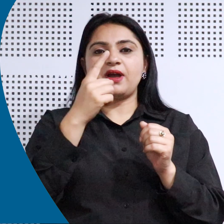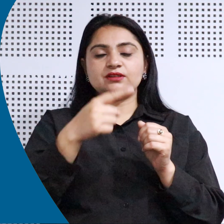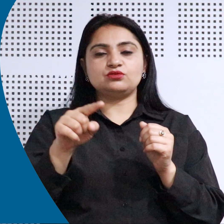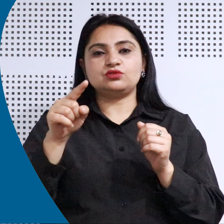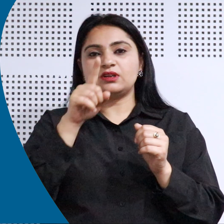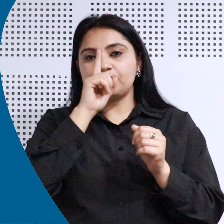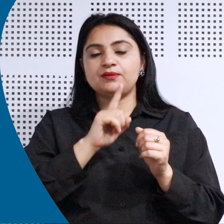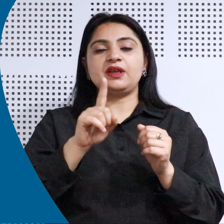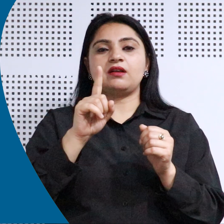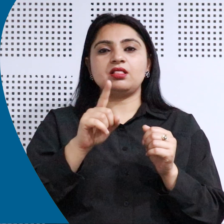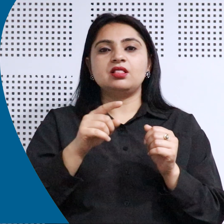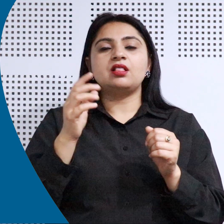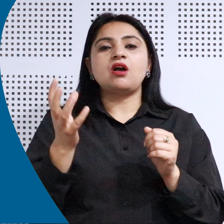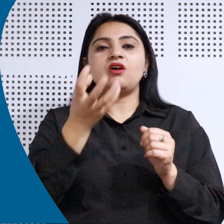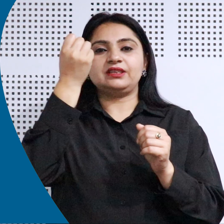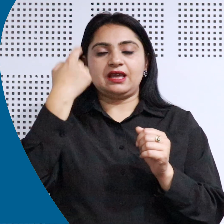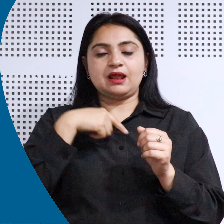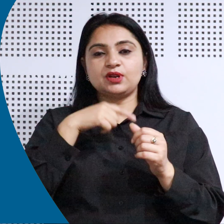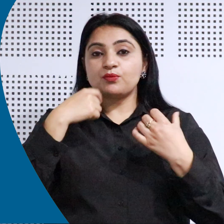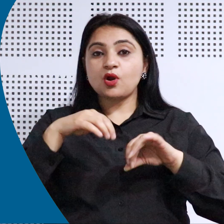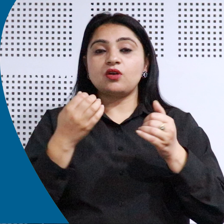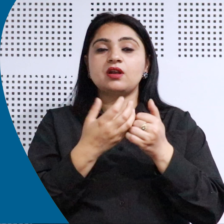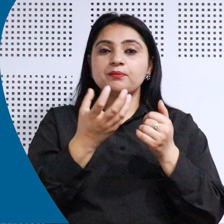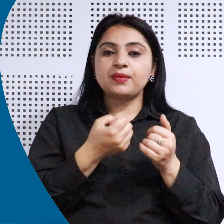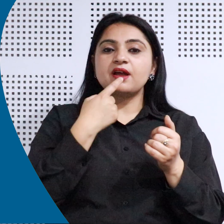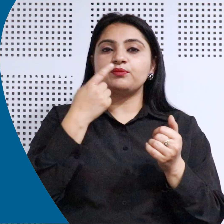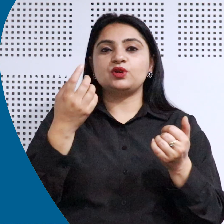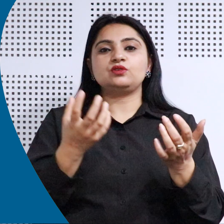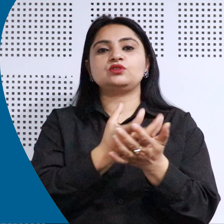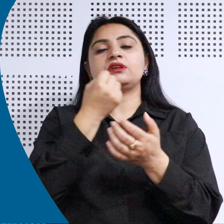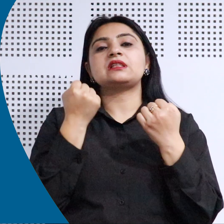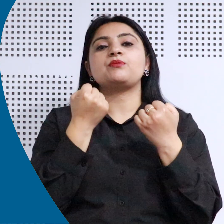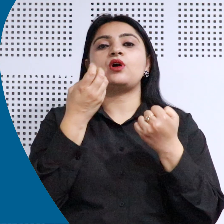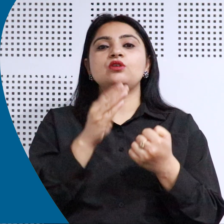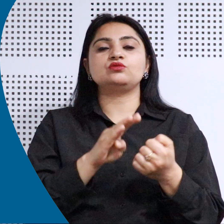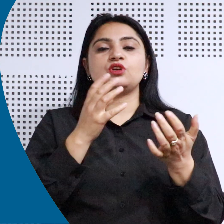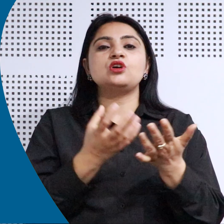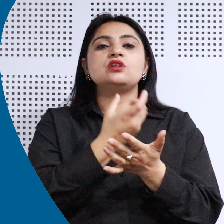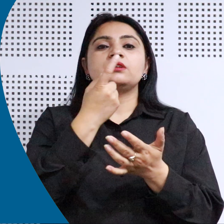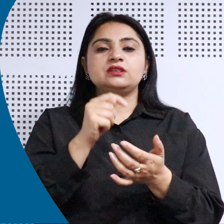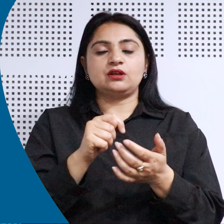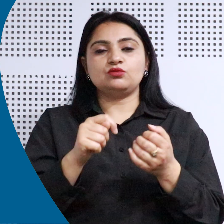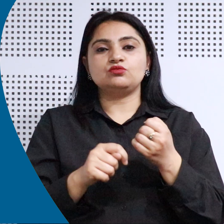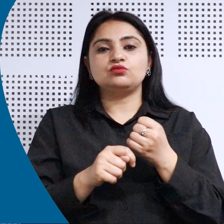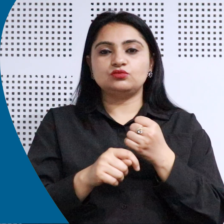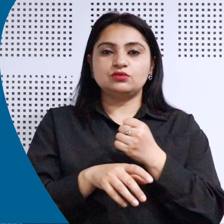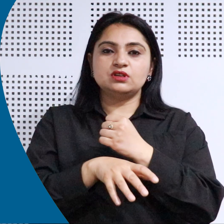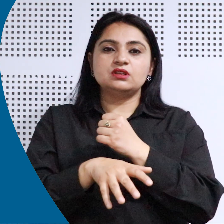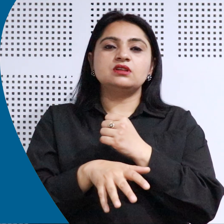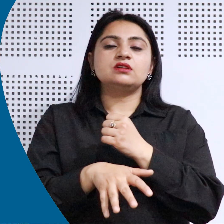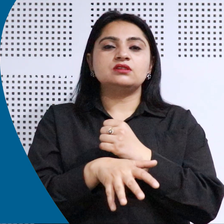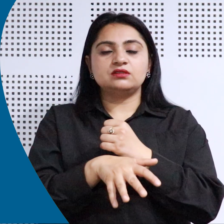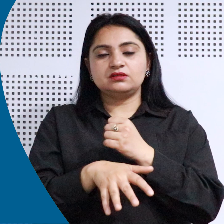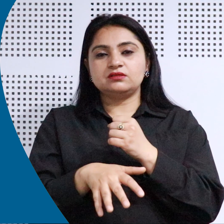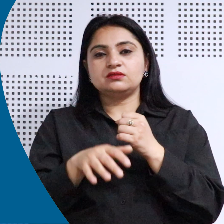अधिकारहरू निर्विवाद रूपमा हामीले प्रयोग गर्न पायौँ भनेदेखि संहिता बलियो हुन्छ, संहिताको जग बलियो हुन्छ,